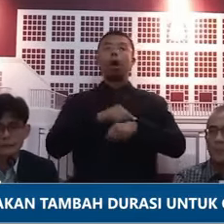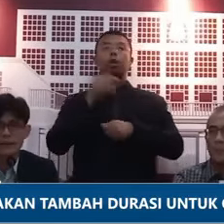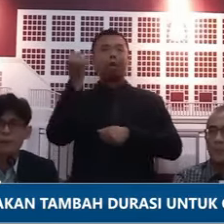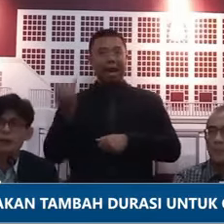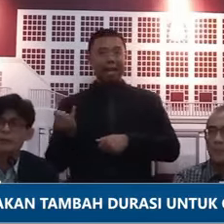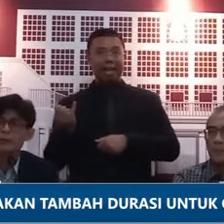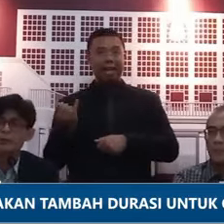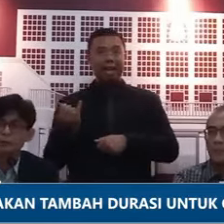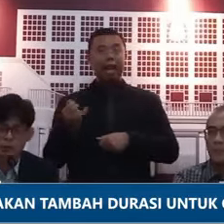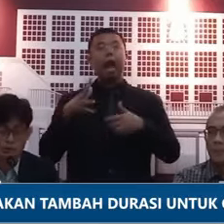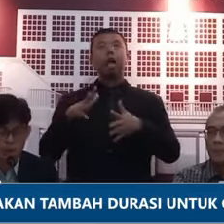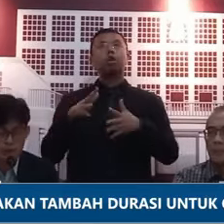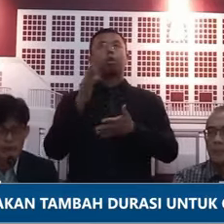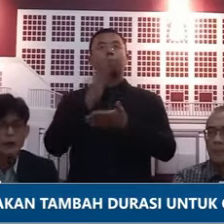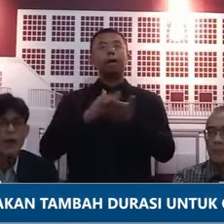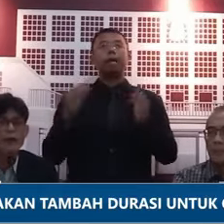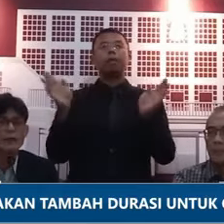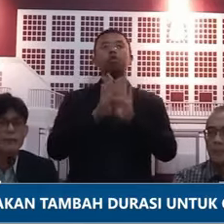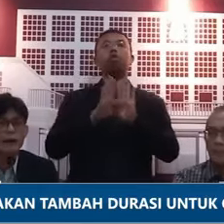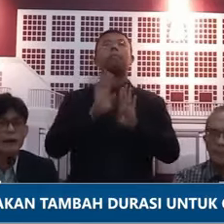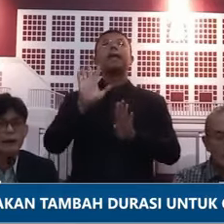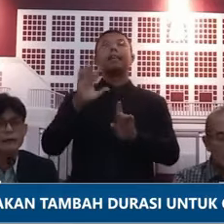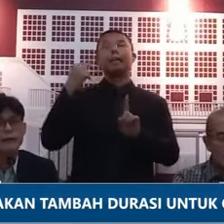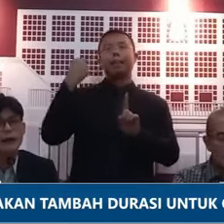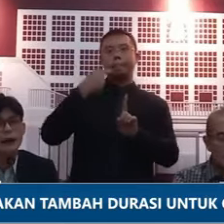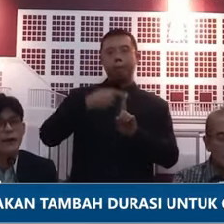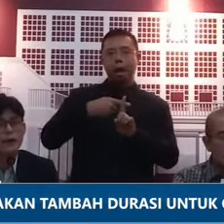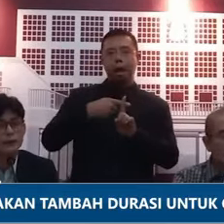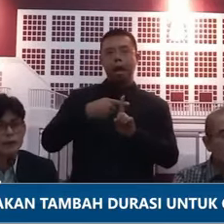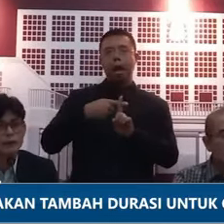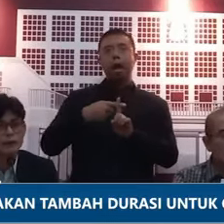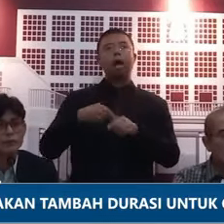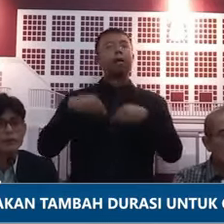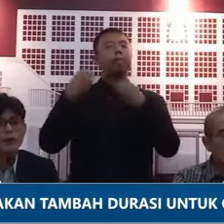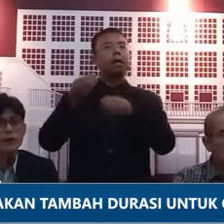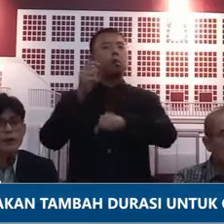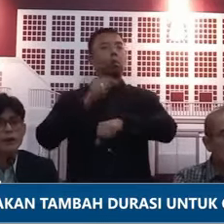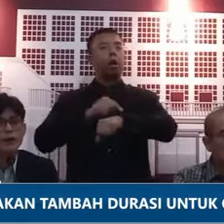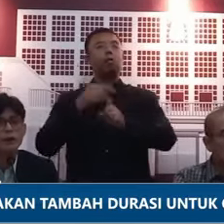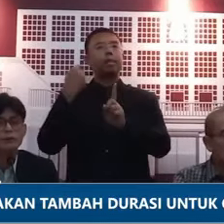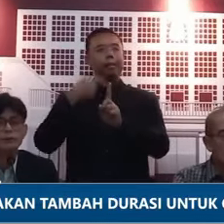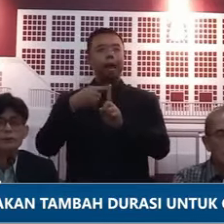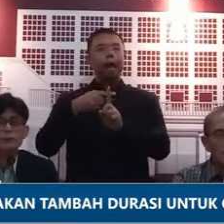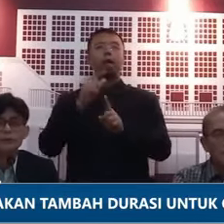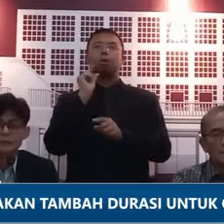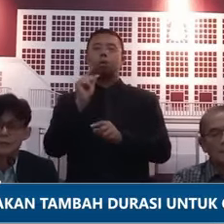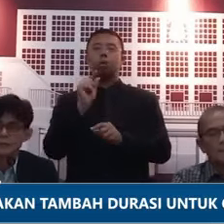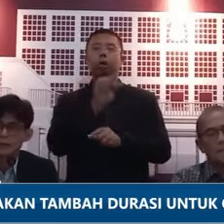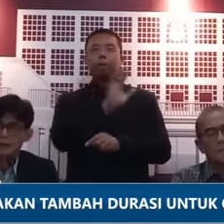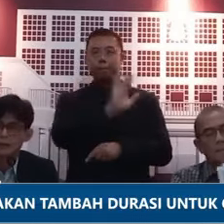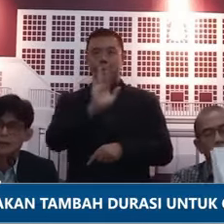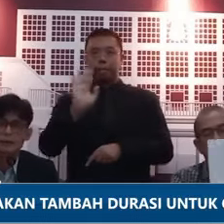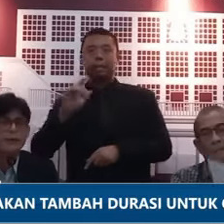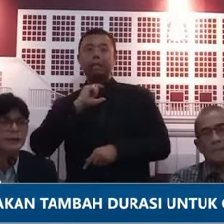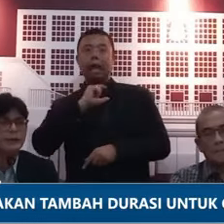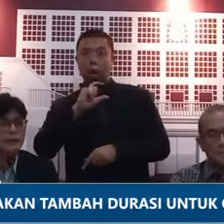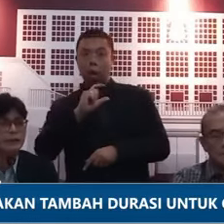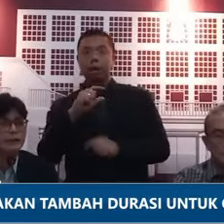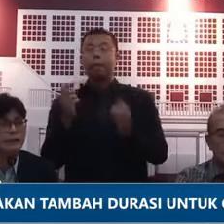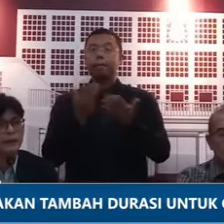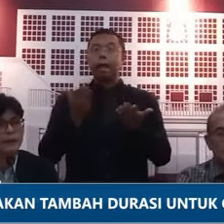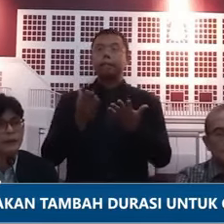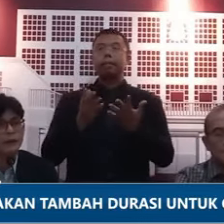durasi ini juga dilakukan karena hasil analisis selama 4 kali gelaran debat yang ditayangkan di televisi menunjukkan antusiasme publik yang sangat